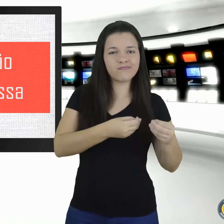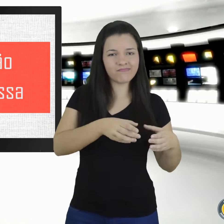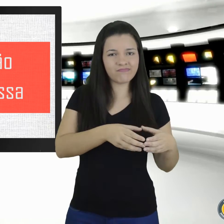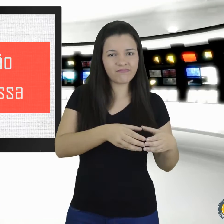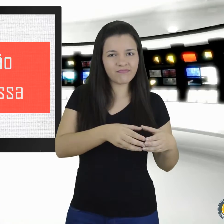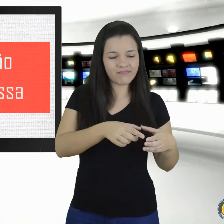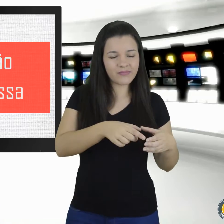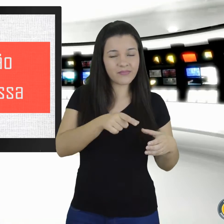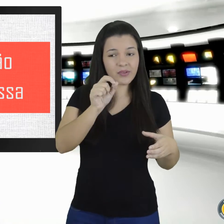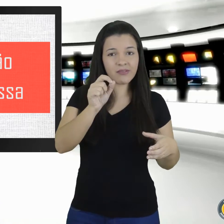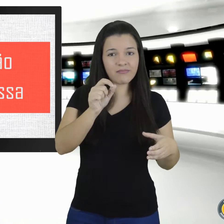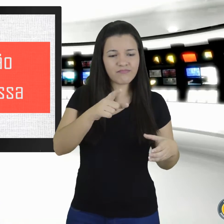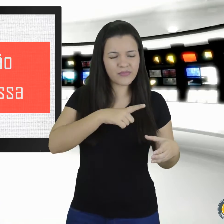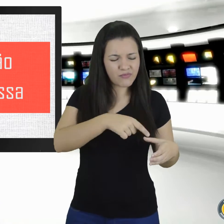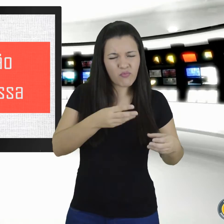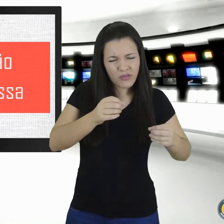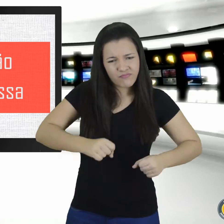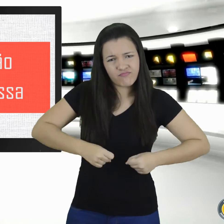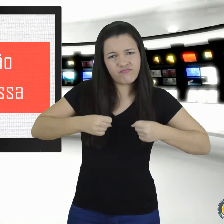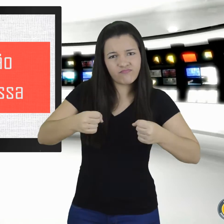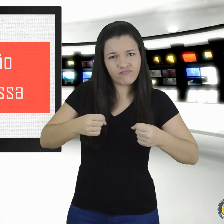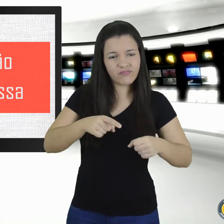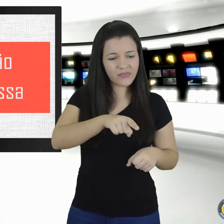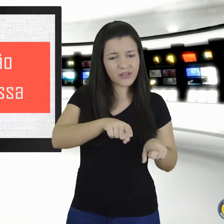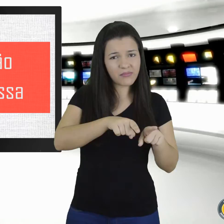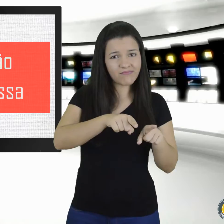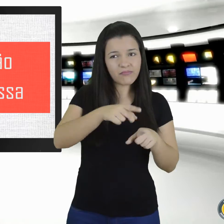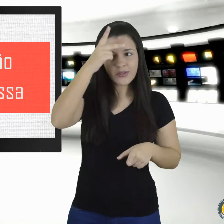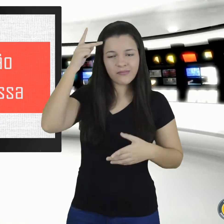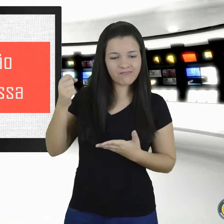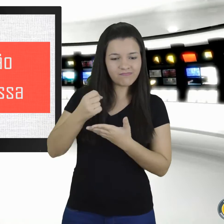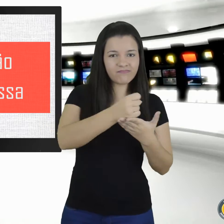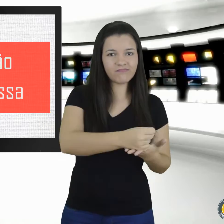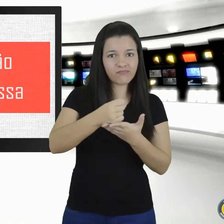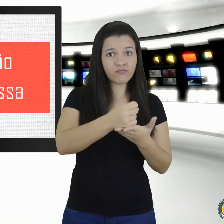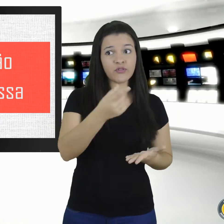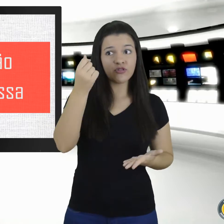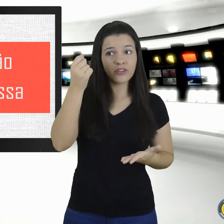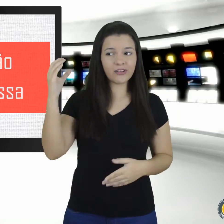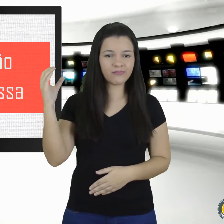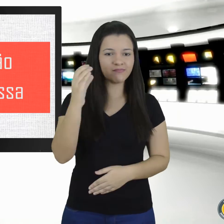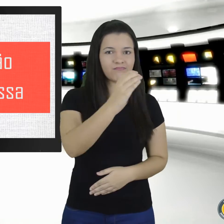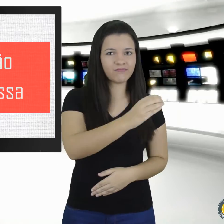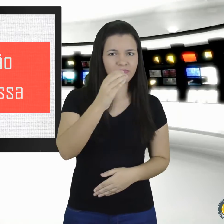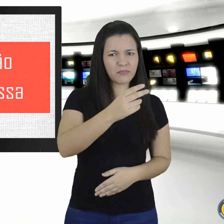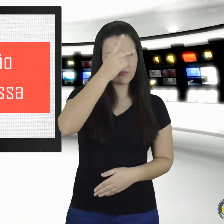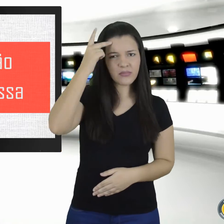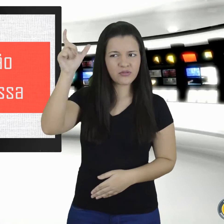sobrevivem especialmente à base de muito esforço de seus colaboradores, de doações